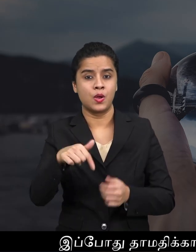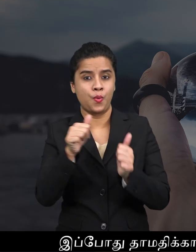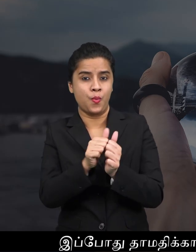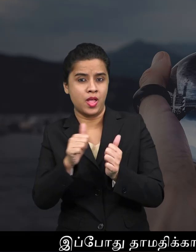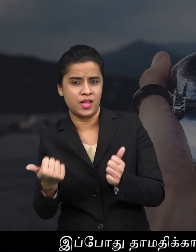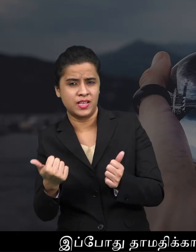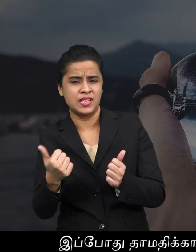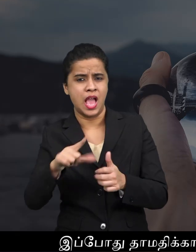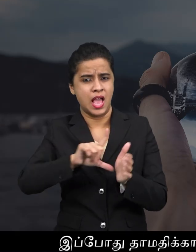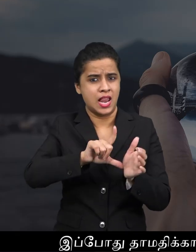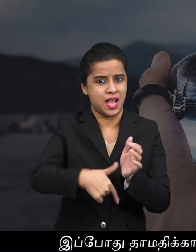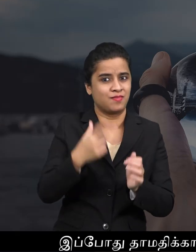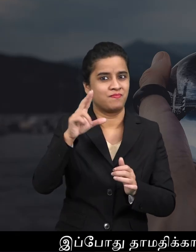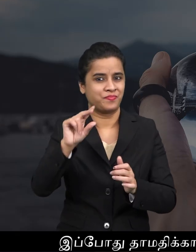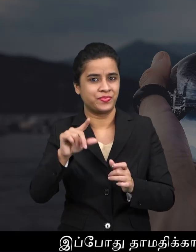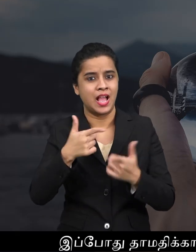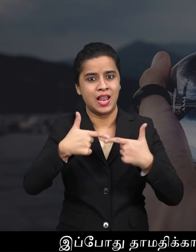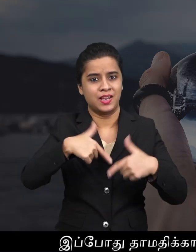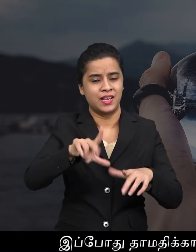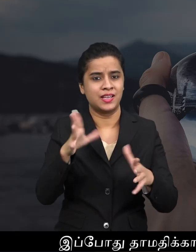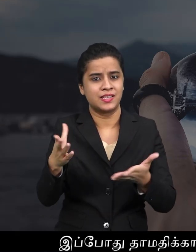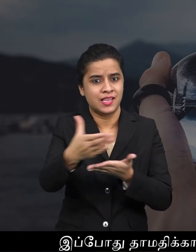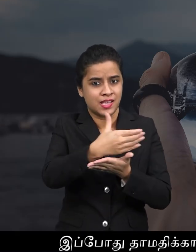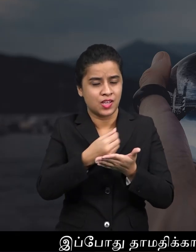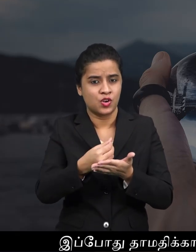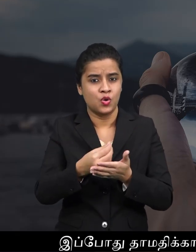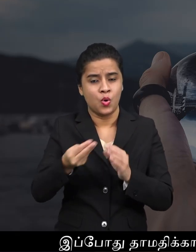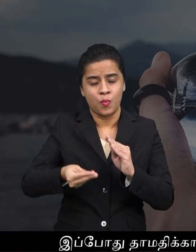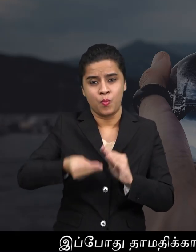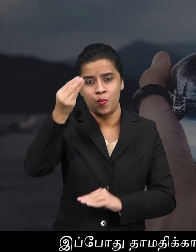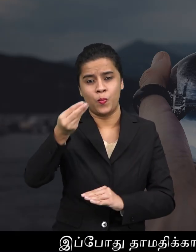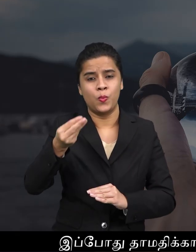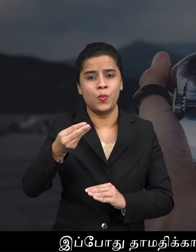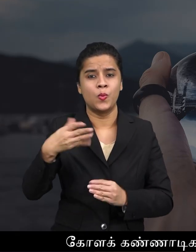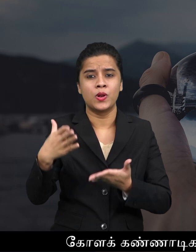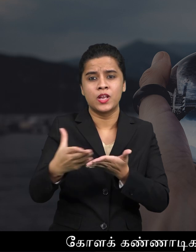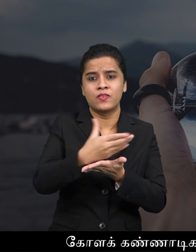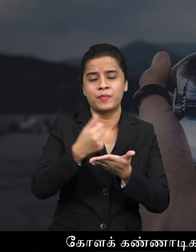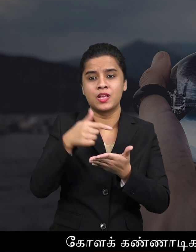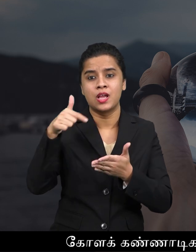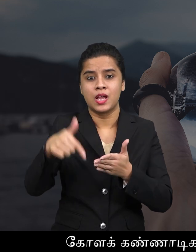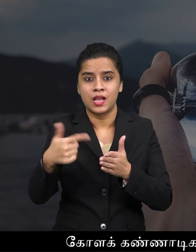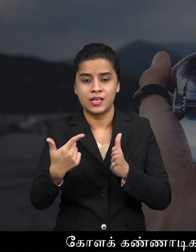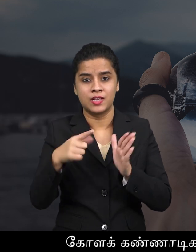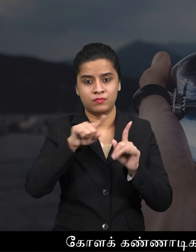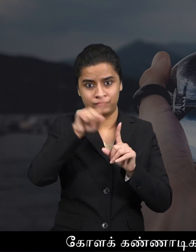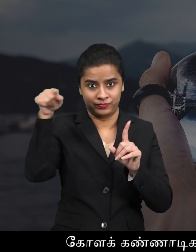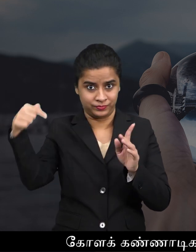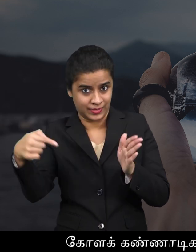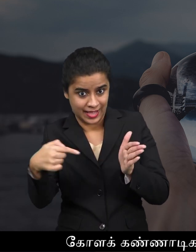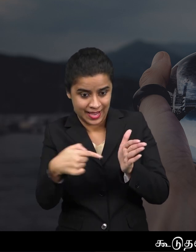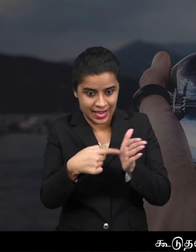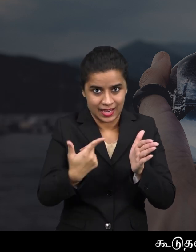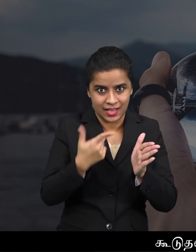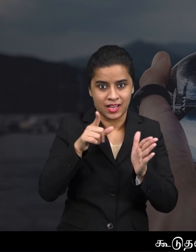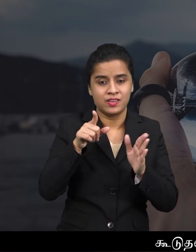இப்போது தாமதிக்காமல் மரபு குறியீடு, கண்ணாடி சூத்திரம் மற்றும் கோள கண்ணாடிகளின் உருப்பெருக்கம்